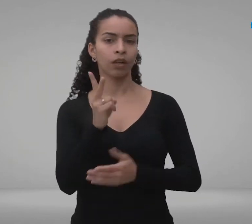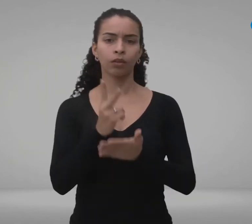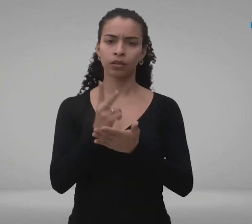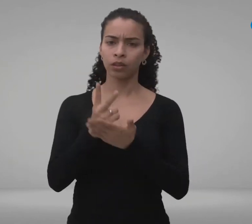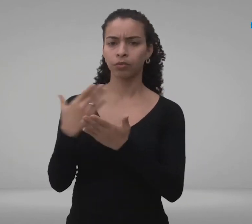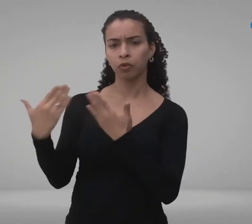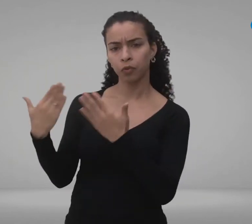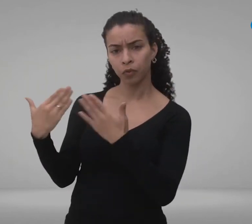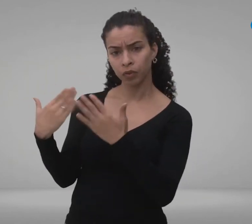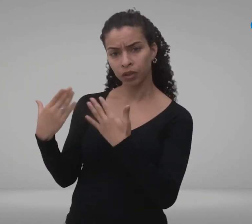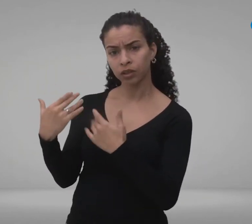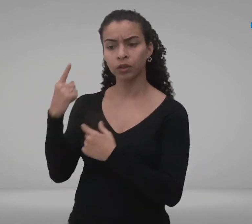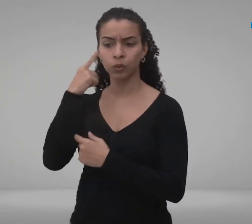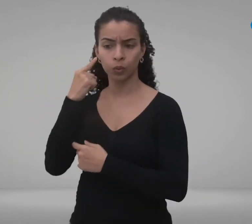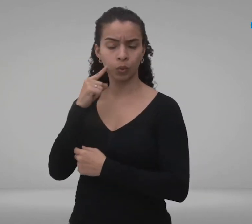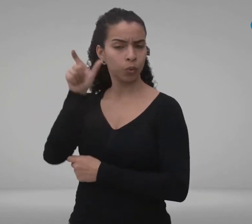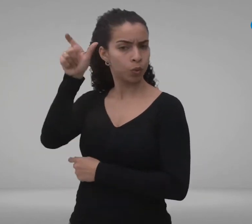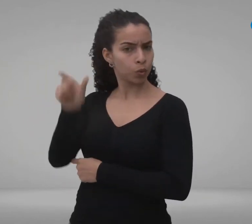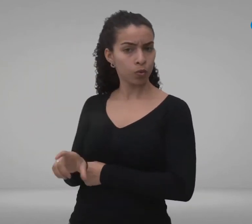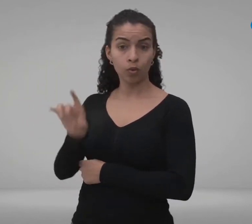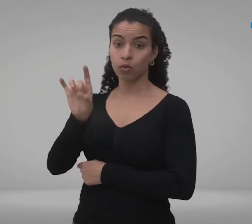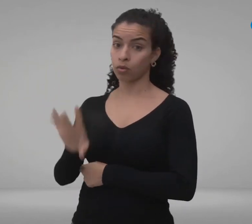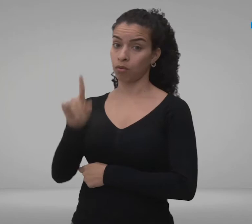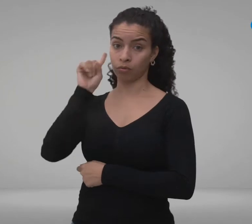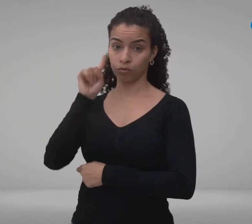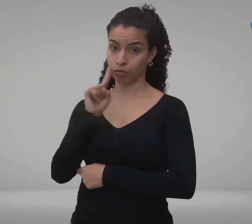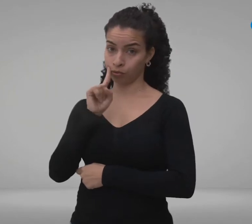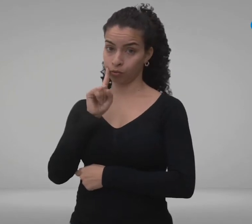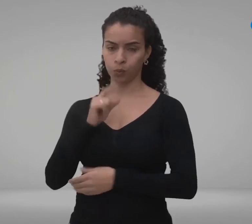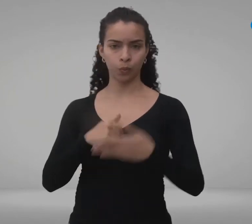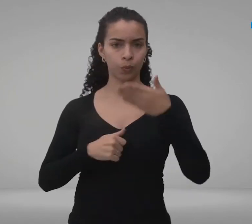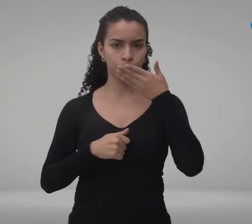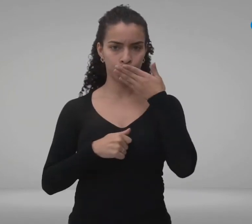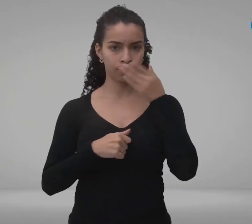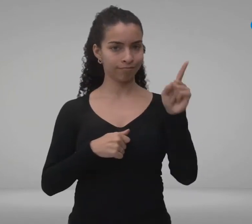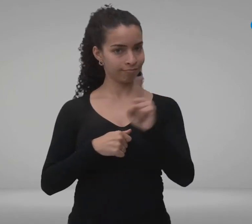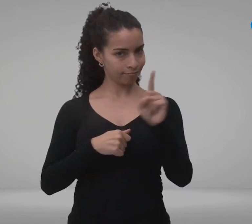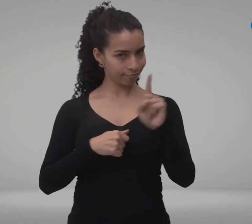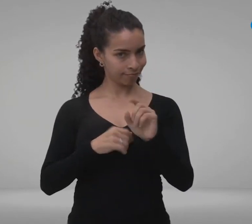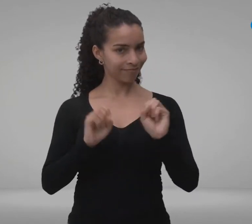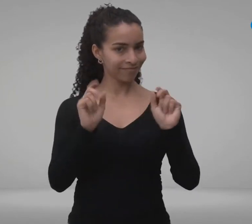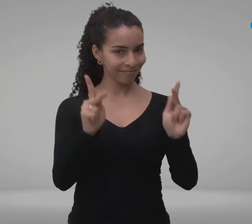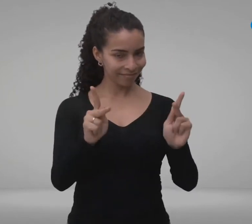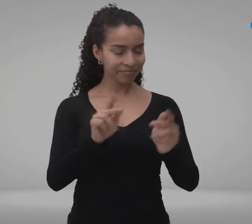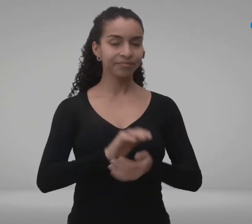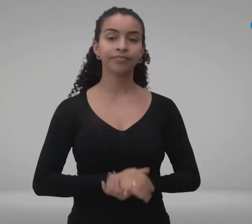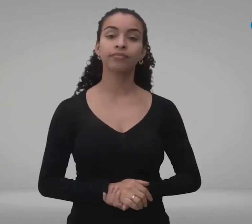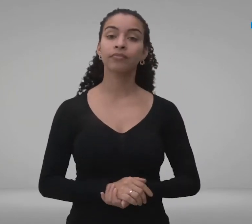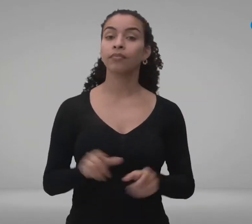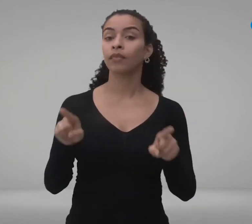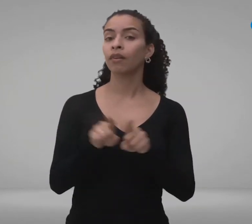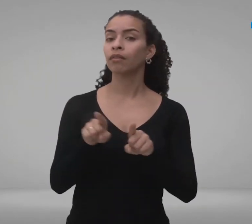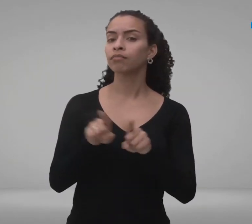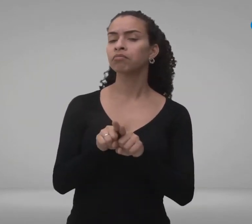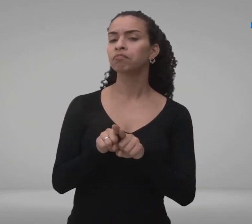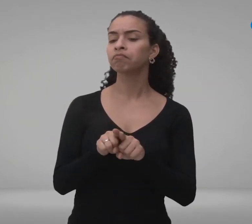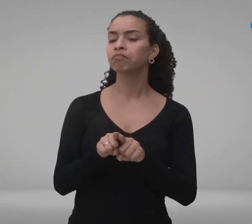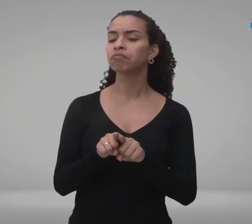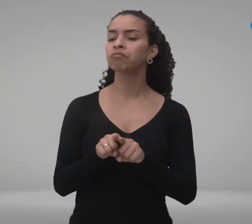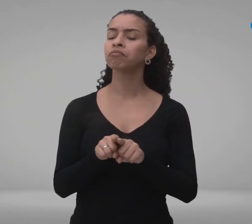né, tratar é um surdo, não surdo-mudo, ok? Outra questão. O surdo, para se integrar